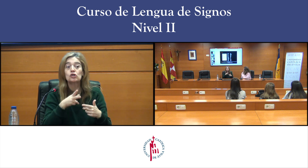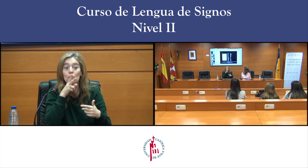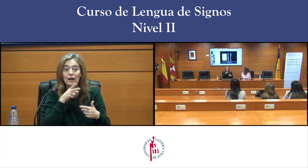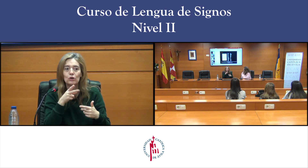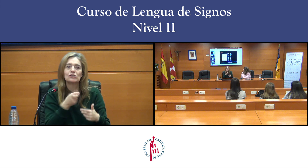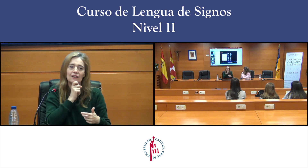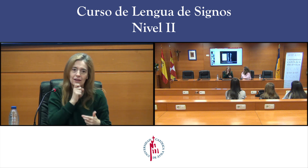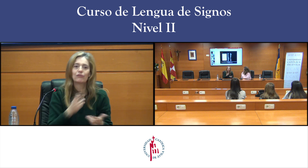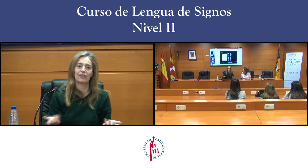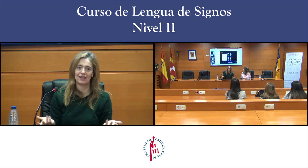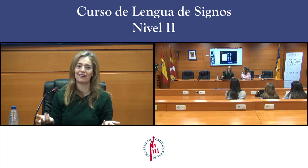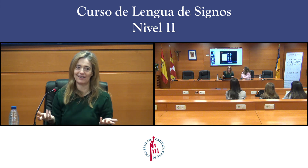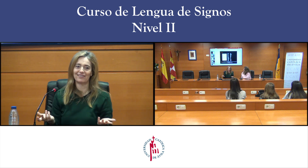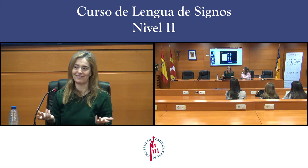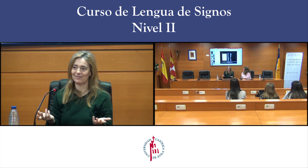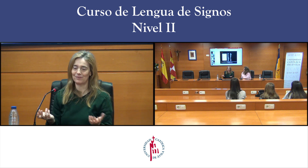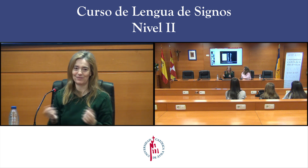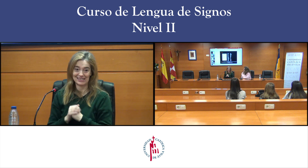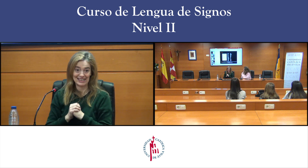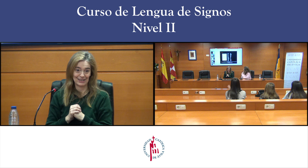pero hay otros verbos que son más difíciles